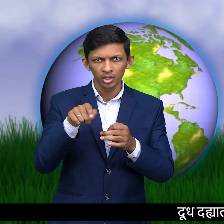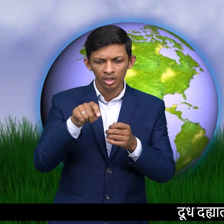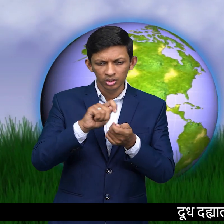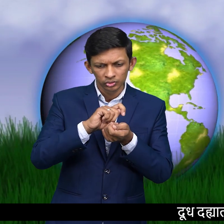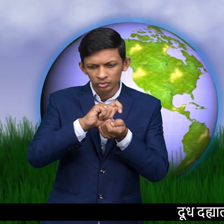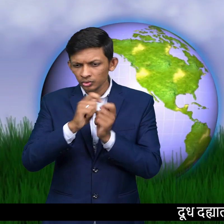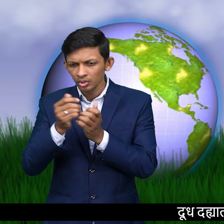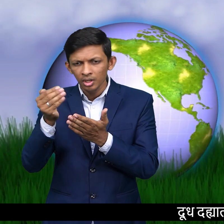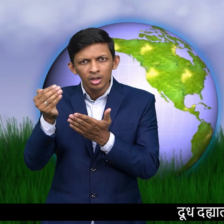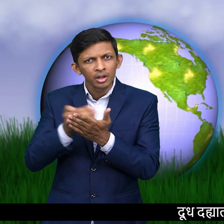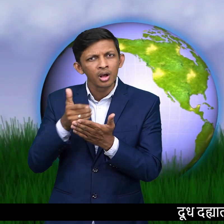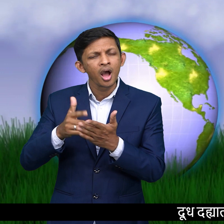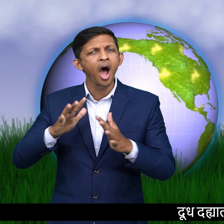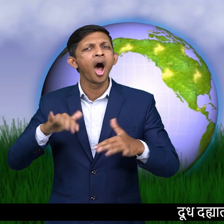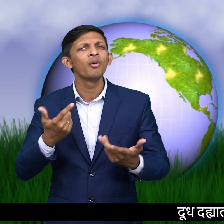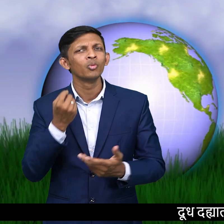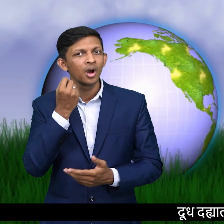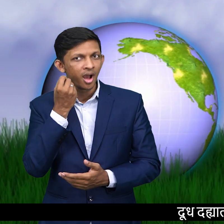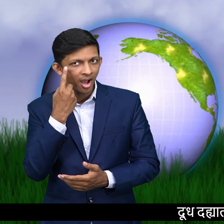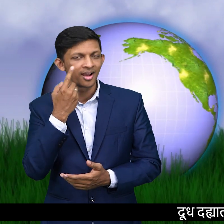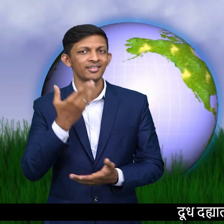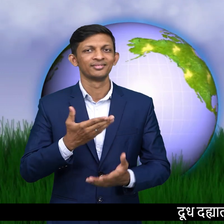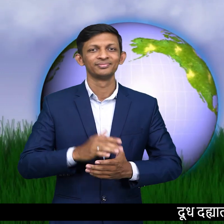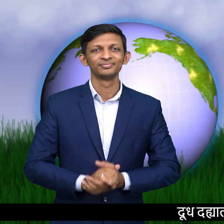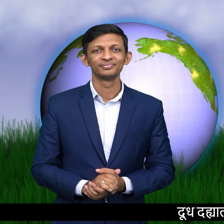कसे बदलते हे समजून घ्या.